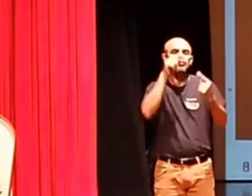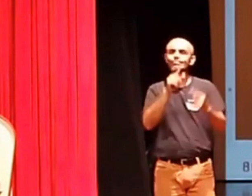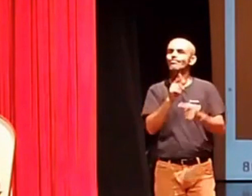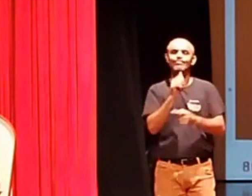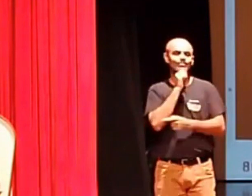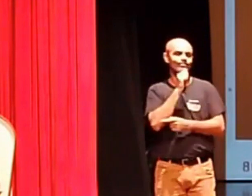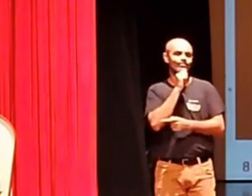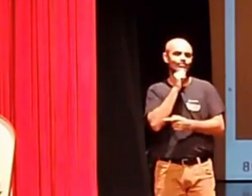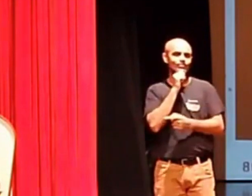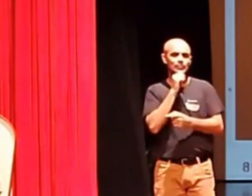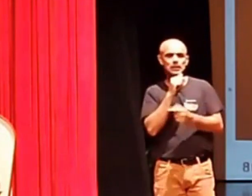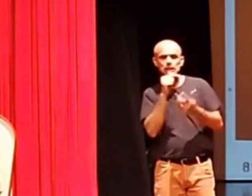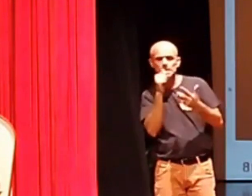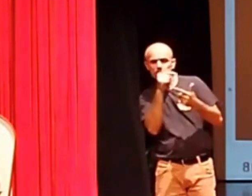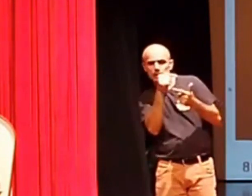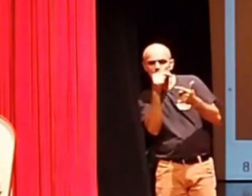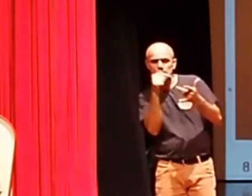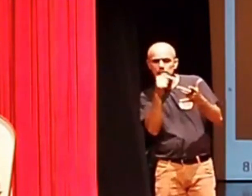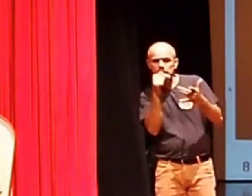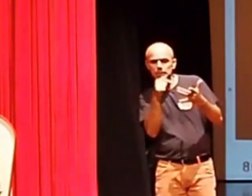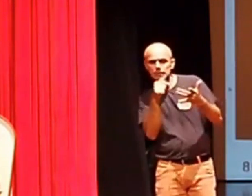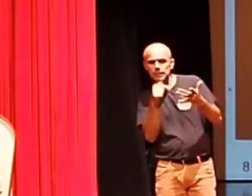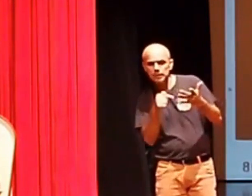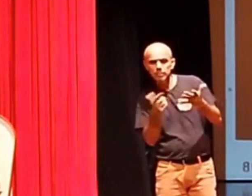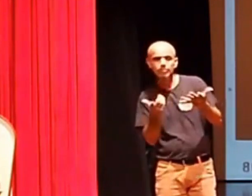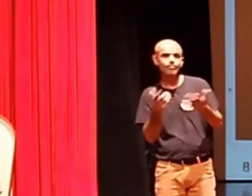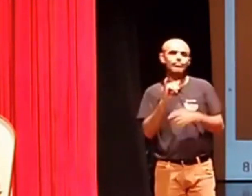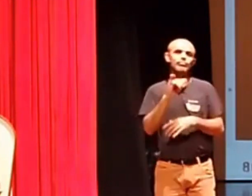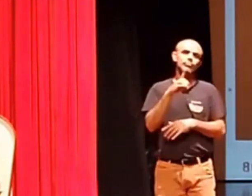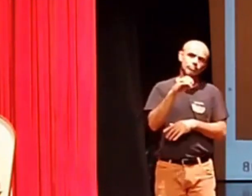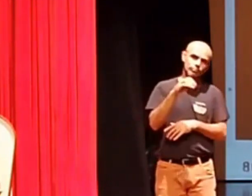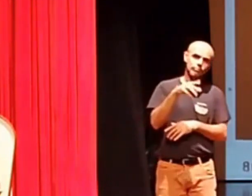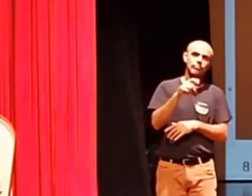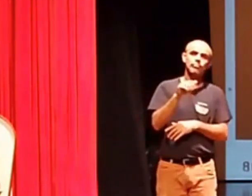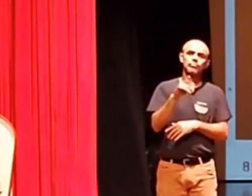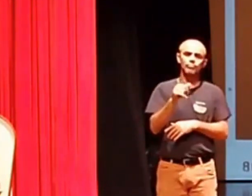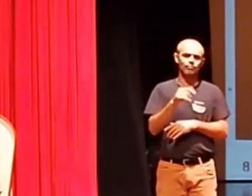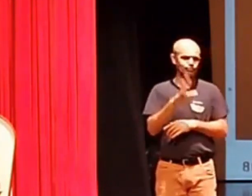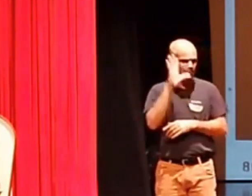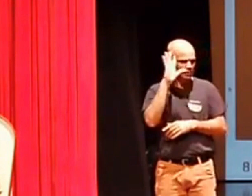definida. Por esse motivo, ela é caracterizada como escoliose idiopática.